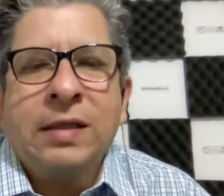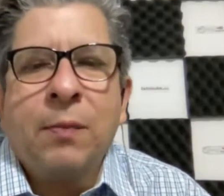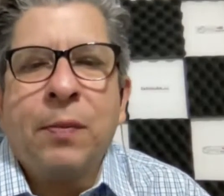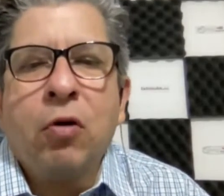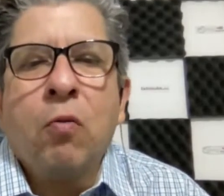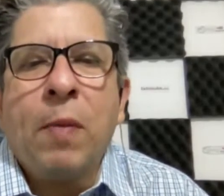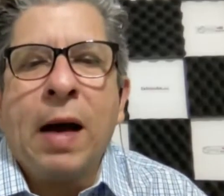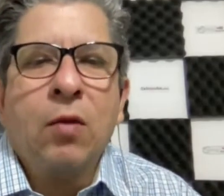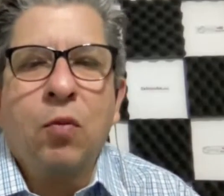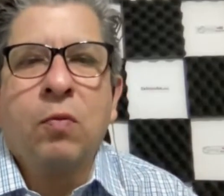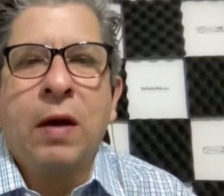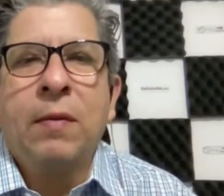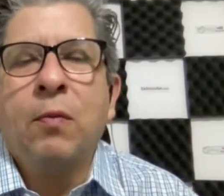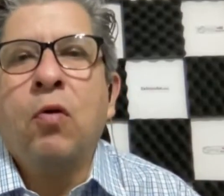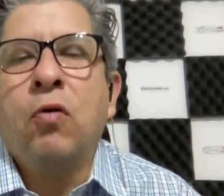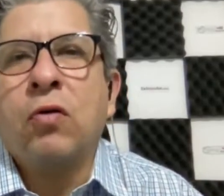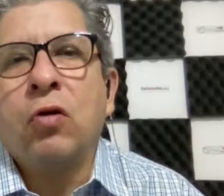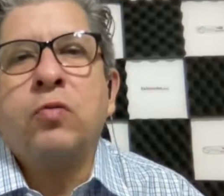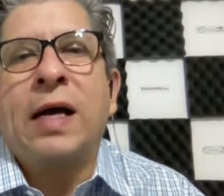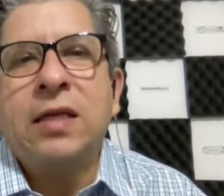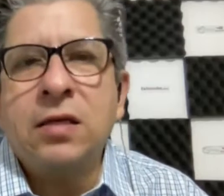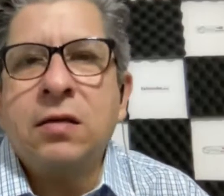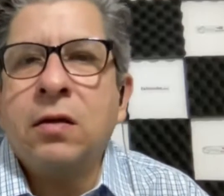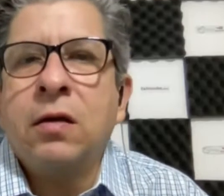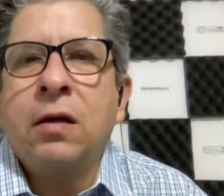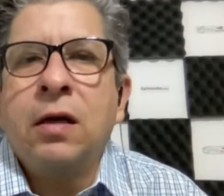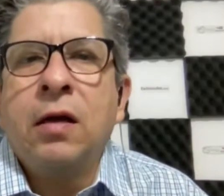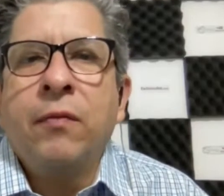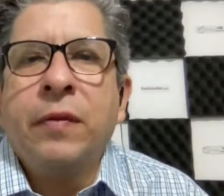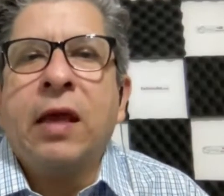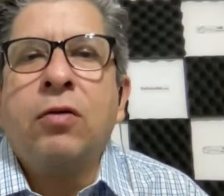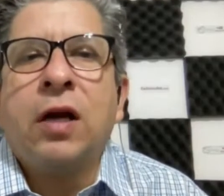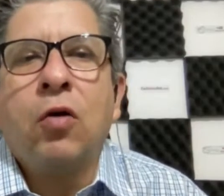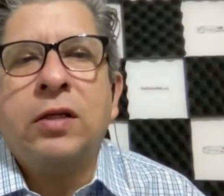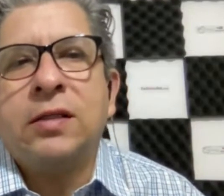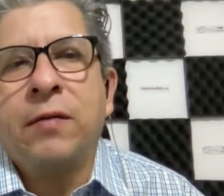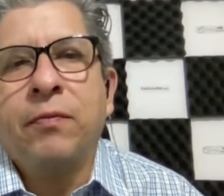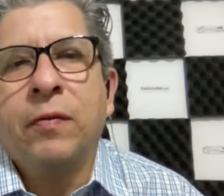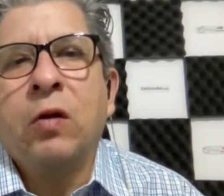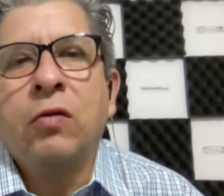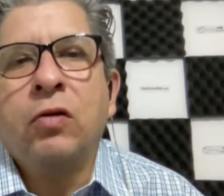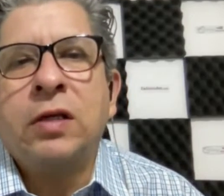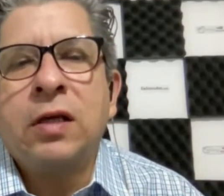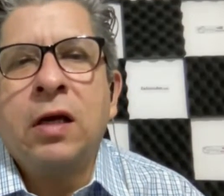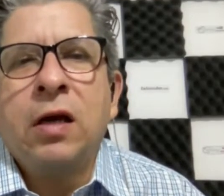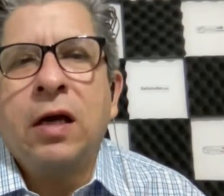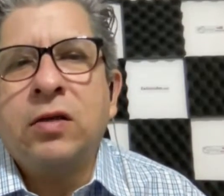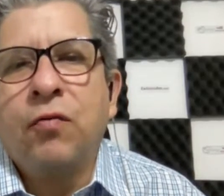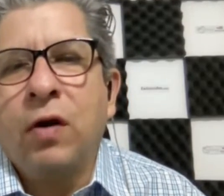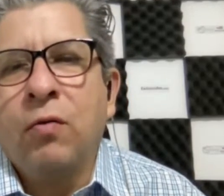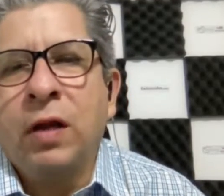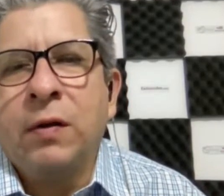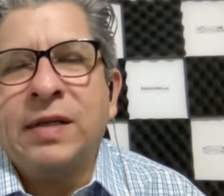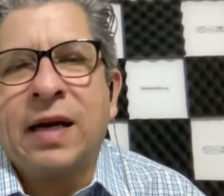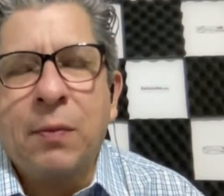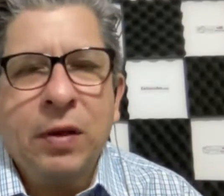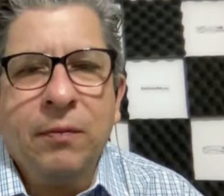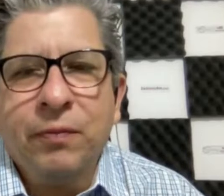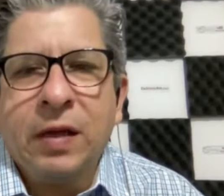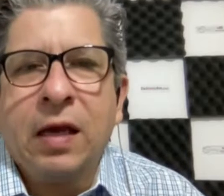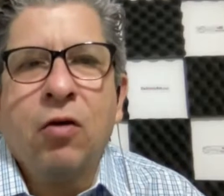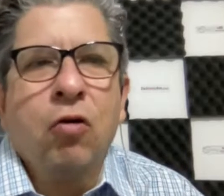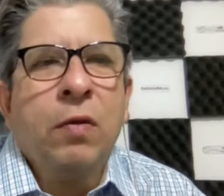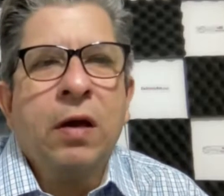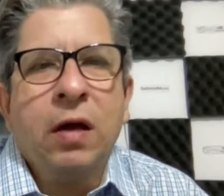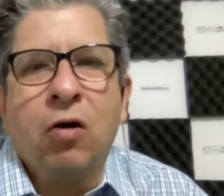el gobierno municipal está preocupado por los baches, ¿qué otra cosa está? ¿No? Entonces, esa fue una entrevista